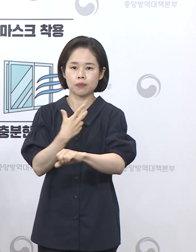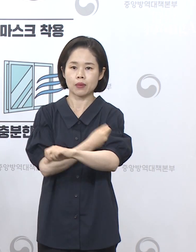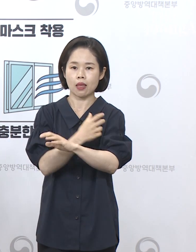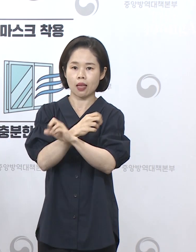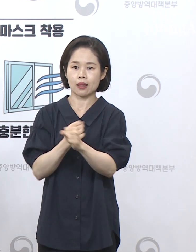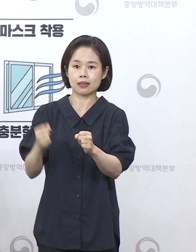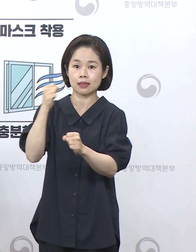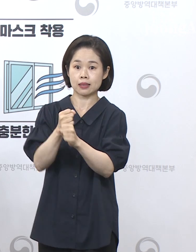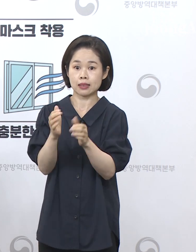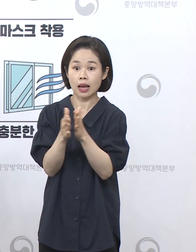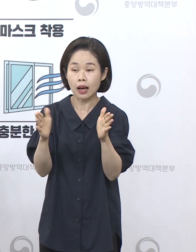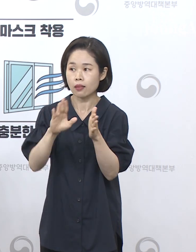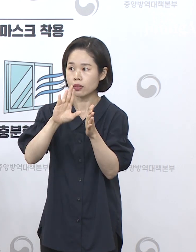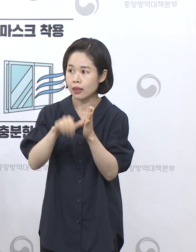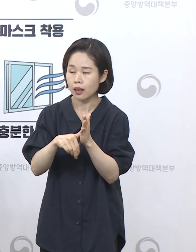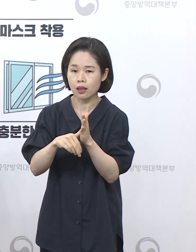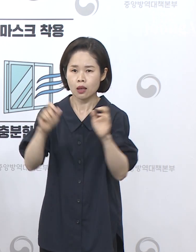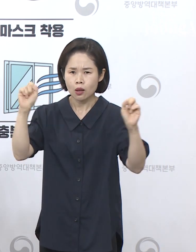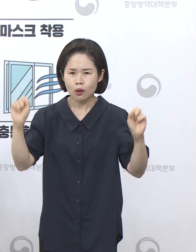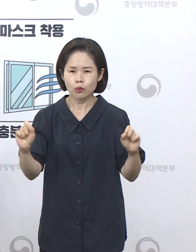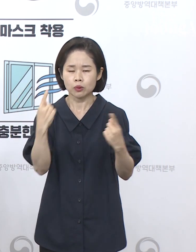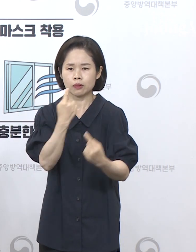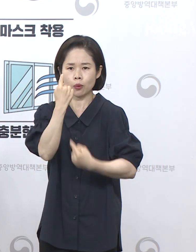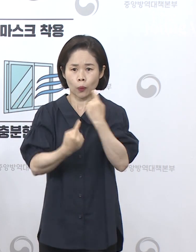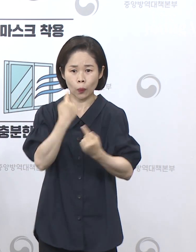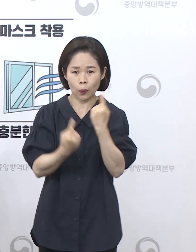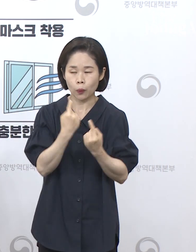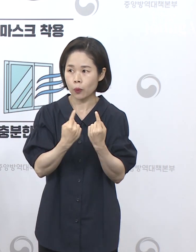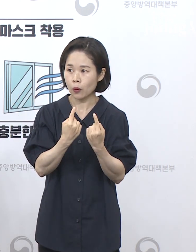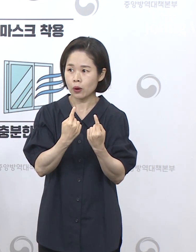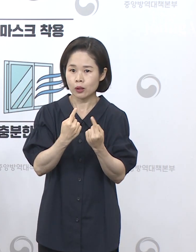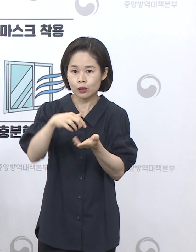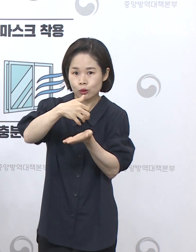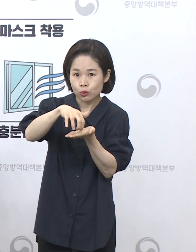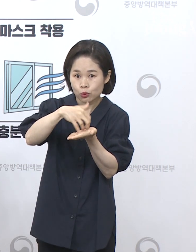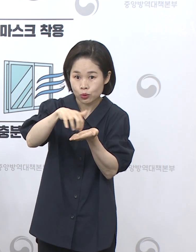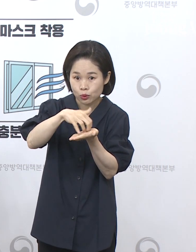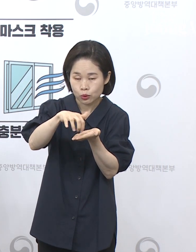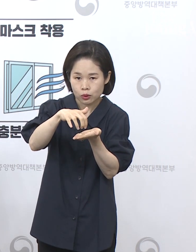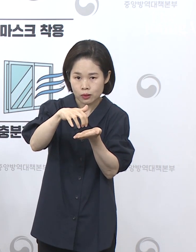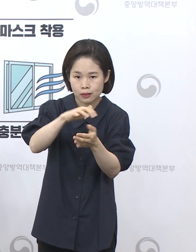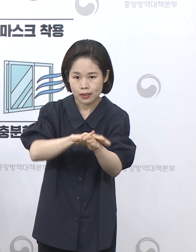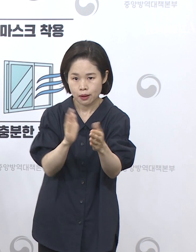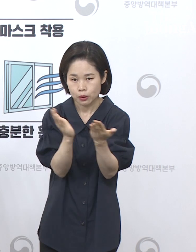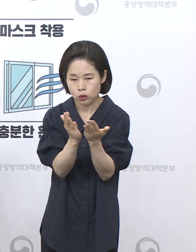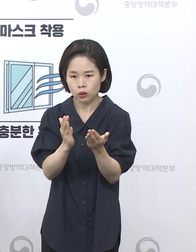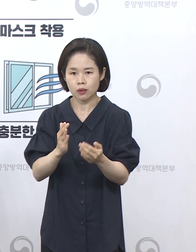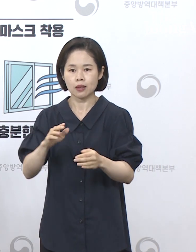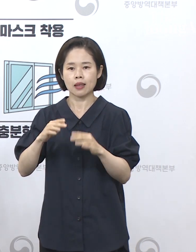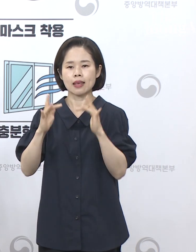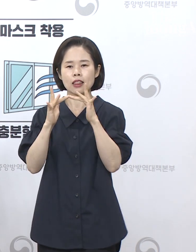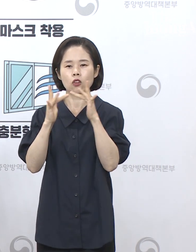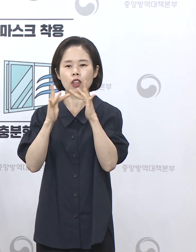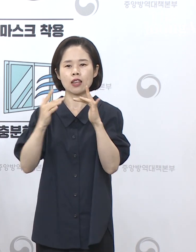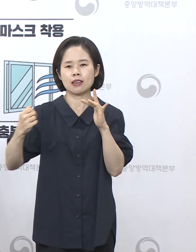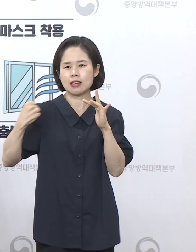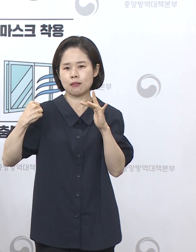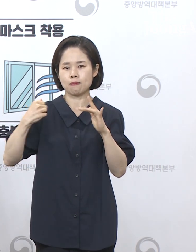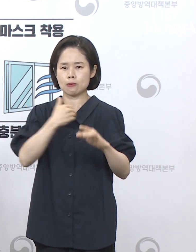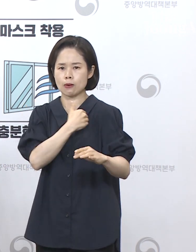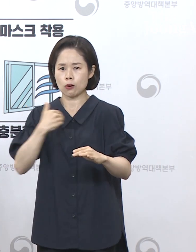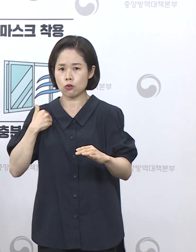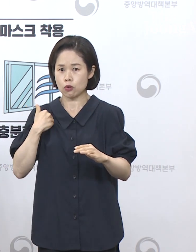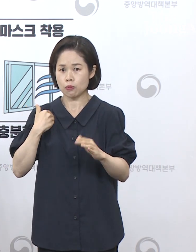재개된 동시접촉자 수를 고려한 서버 확충이 충분히 된 상황인지 질문을